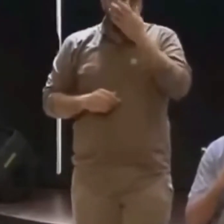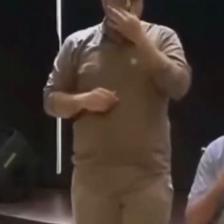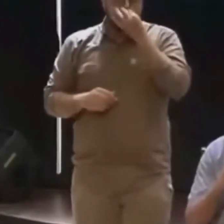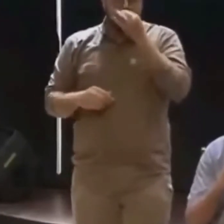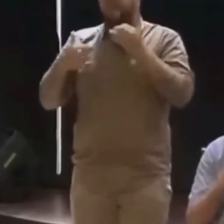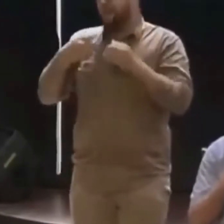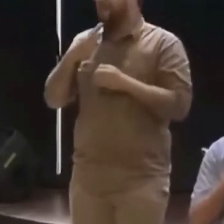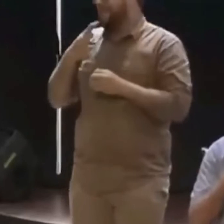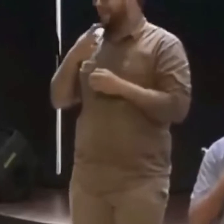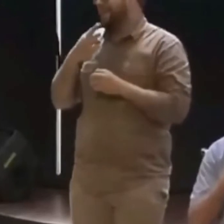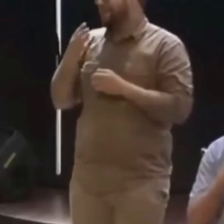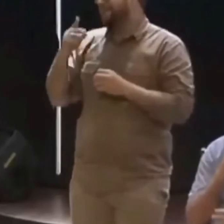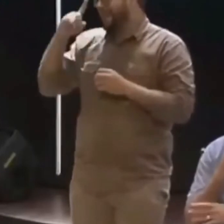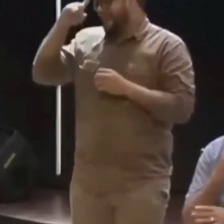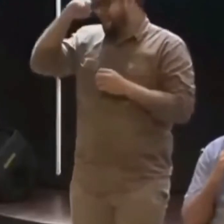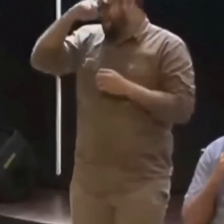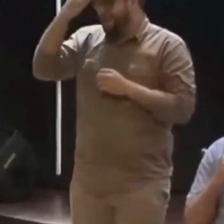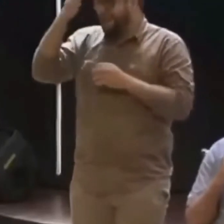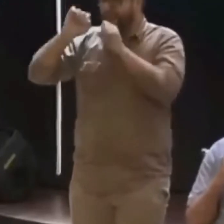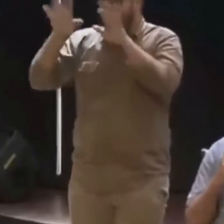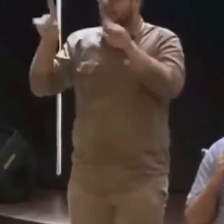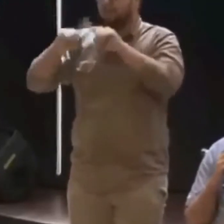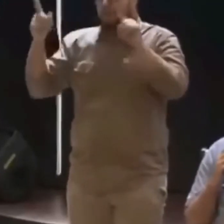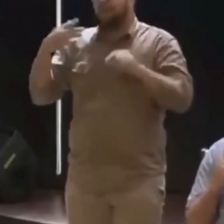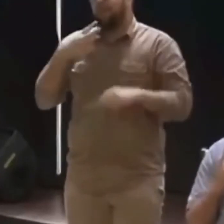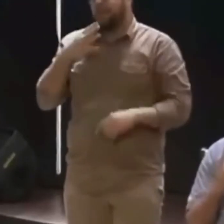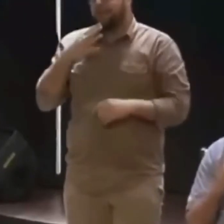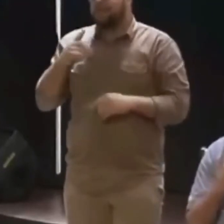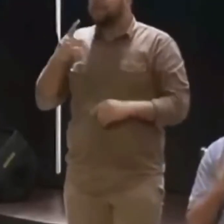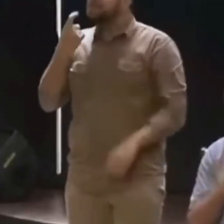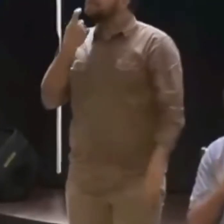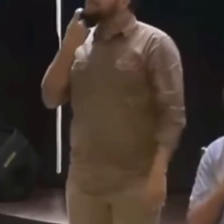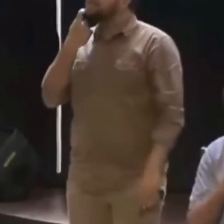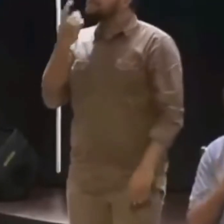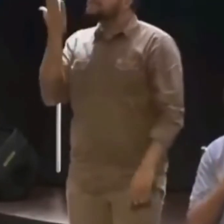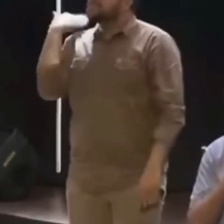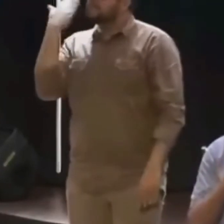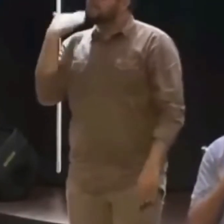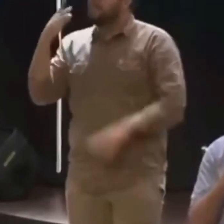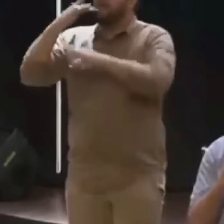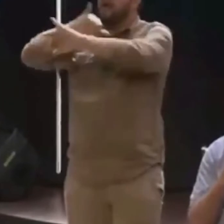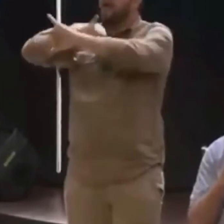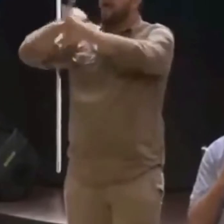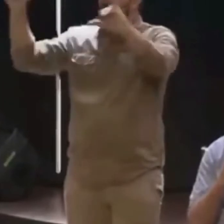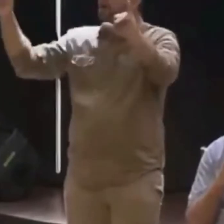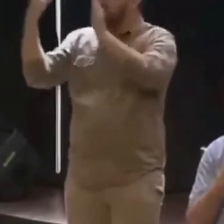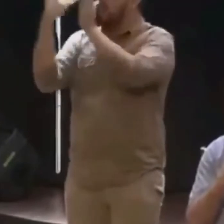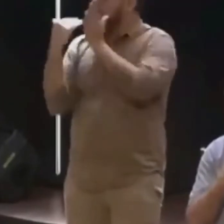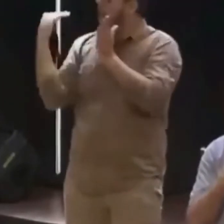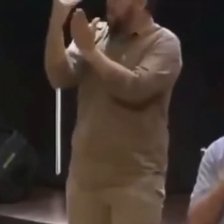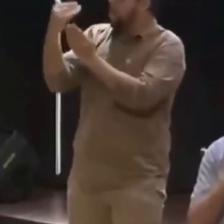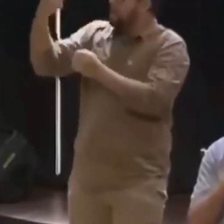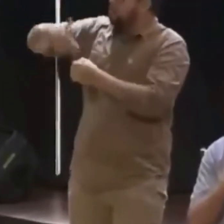falando, mas vamos encerrar por aqui. Na última sexta-feira, infelizmente, com o anúncio do aumento dos combustíveis, né,